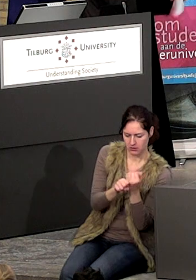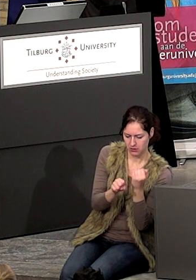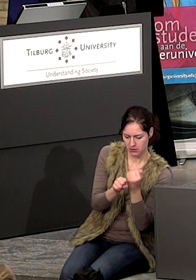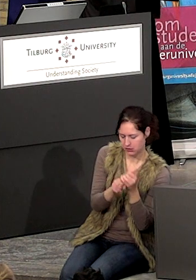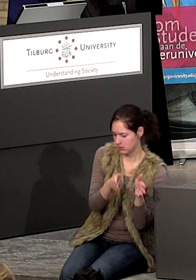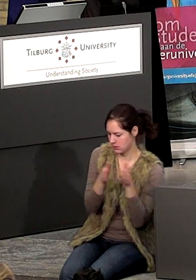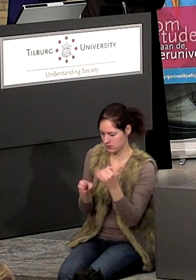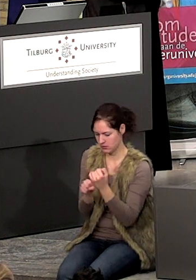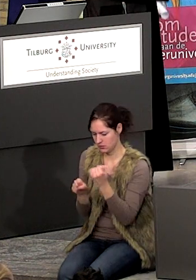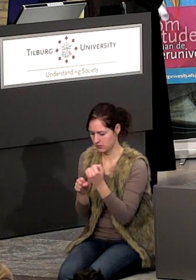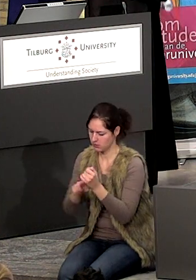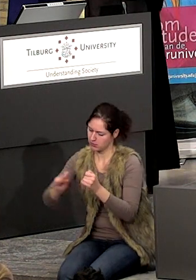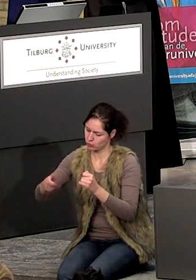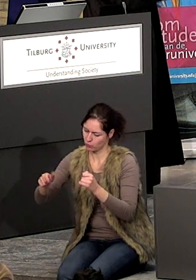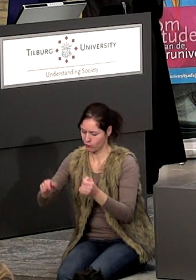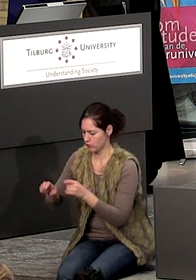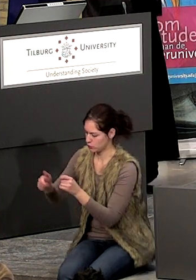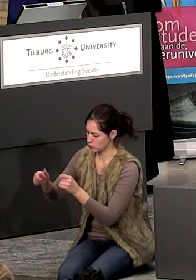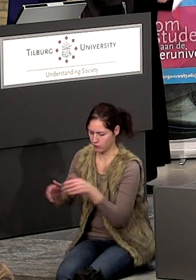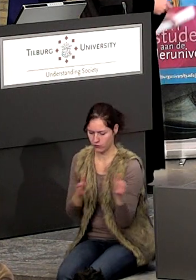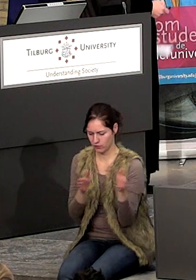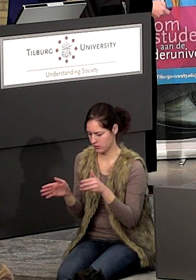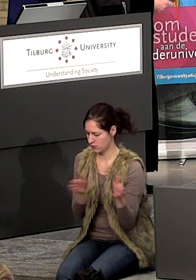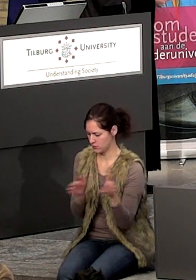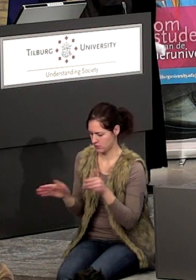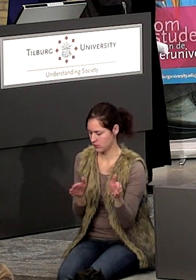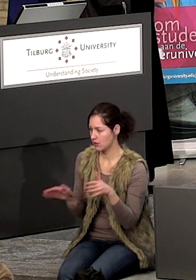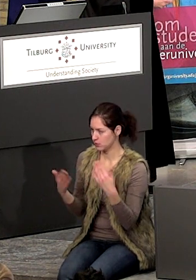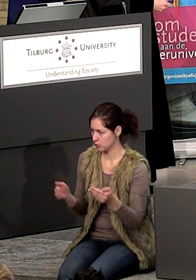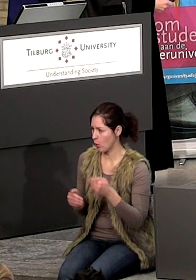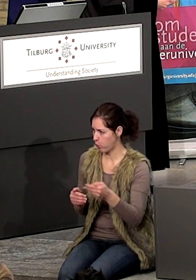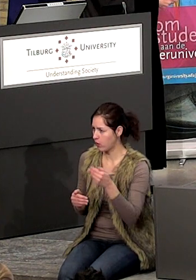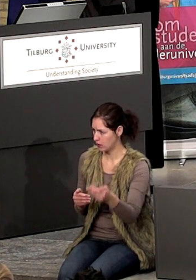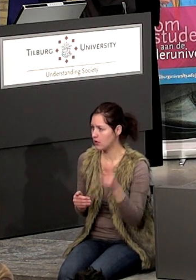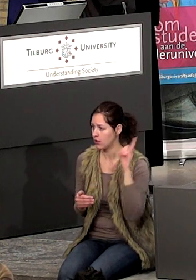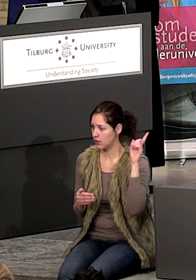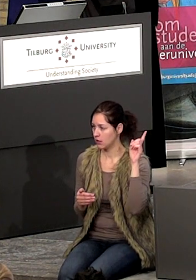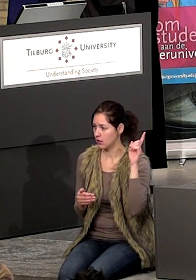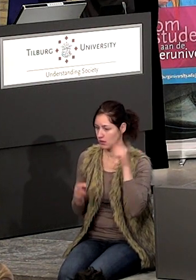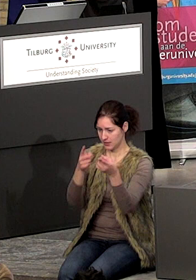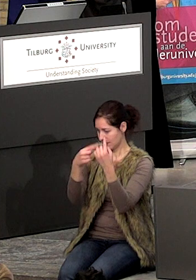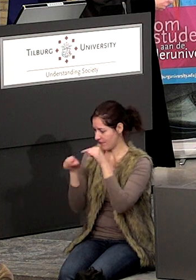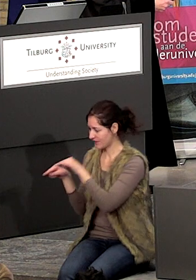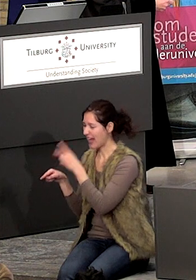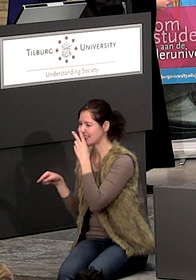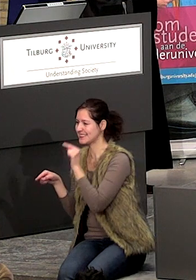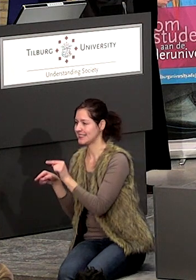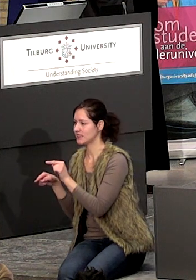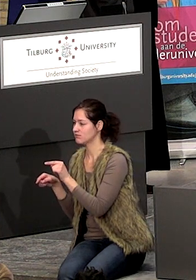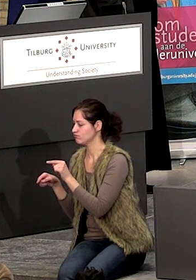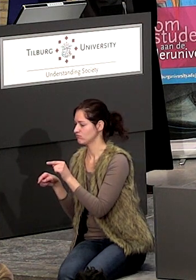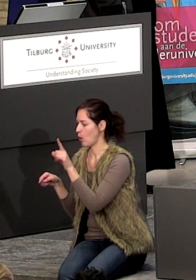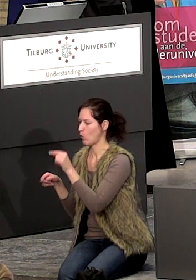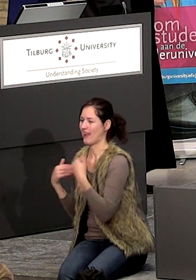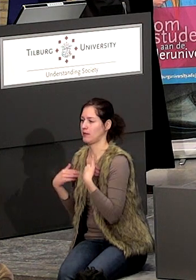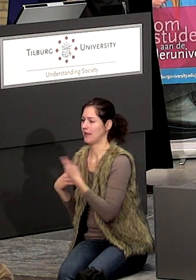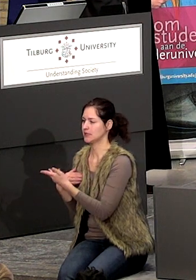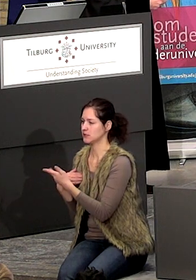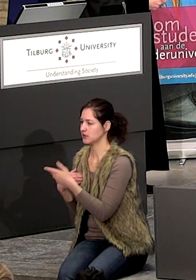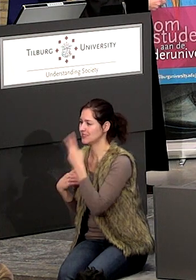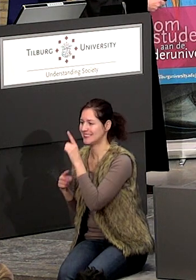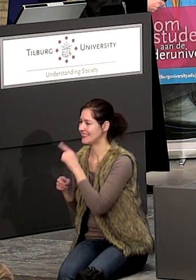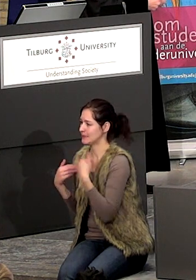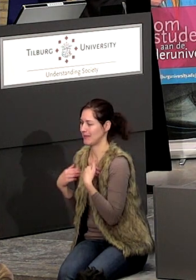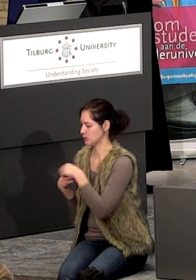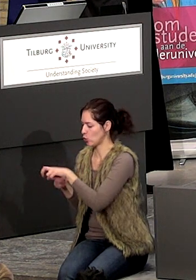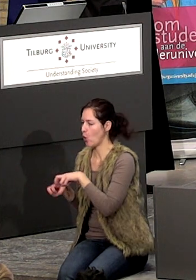en de schroefjes aandraaien, dragen, stoelen erin zetten enzovoort enzovoort. Allemaal werk. Hier zie je denk ik eigenlijk geen mensen meer rondlopen. Dus